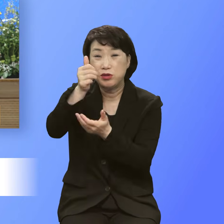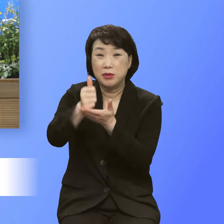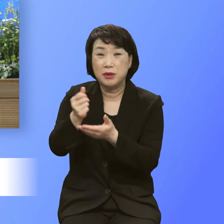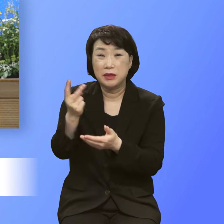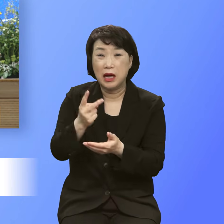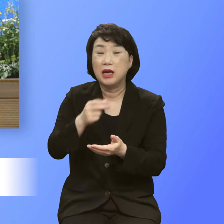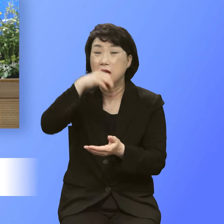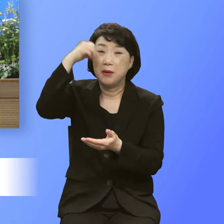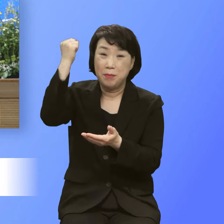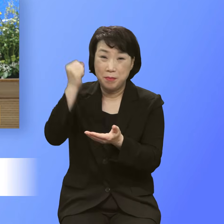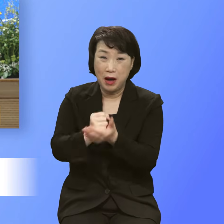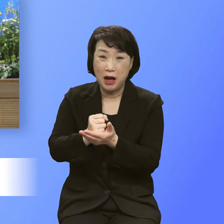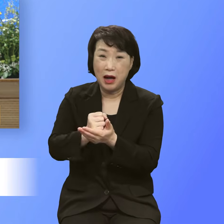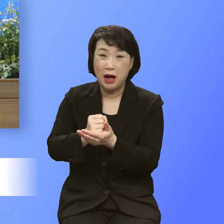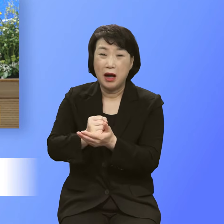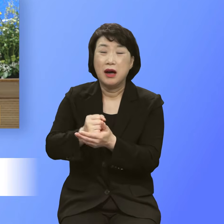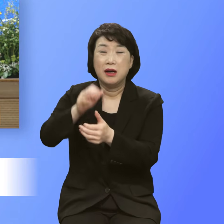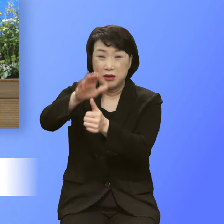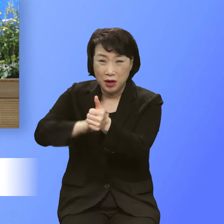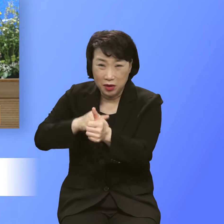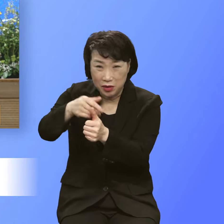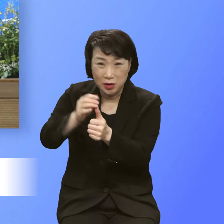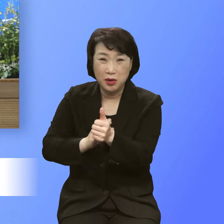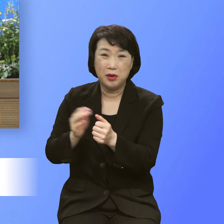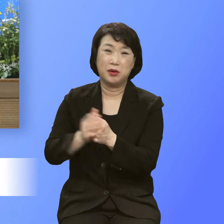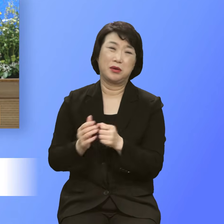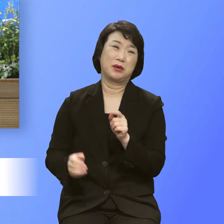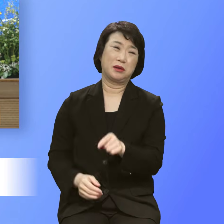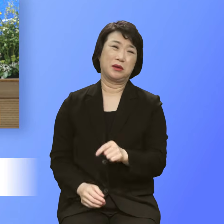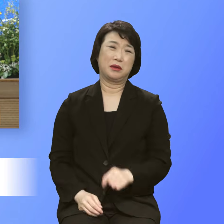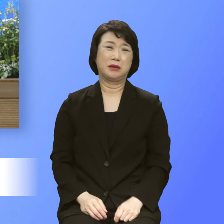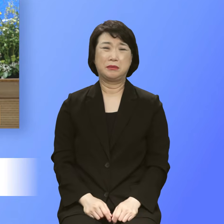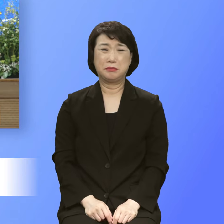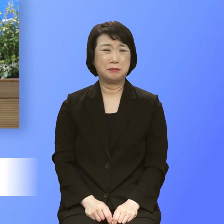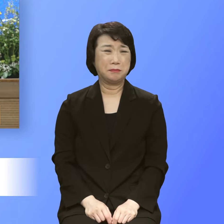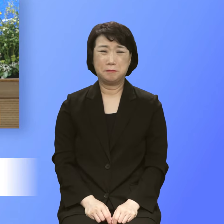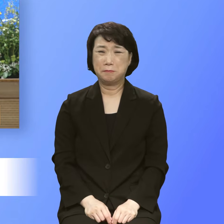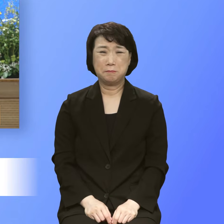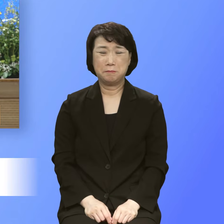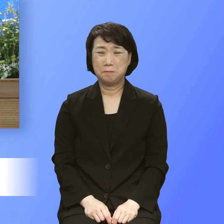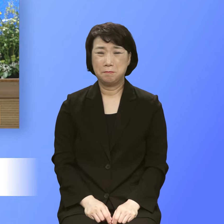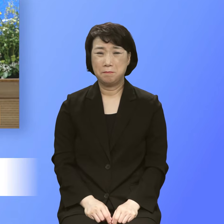다시 십자가에 못 박아 현저히 욕을 보이네.